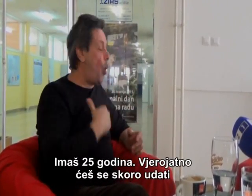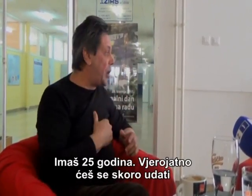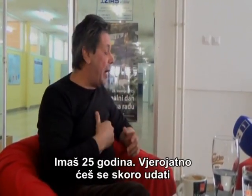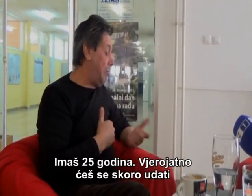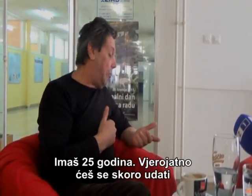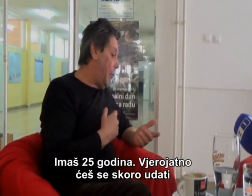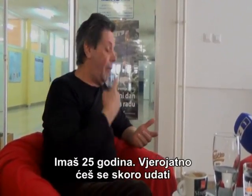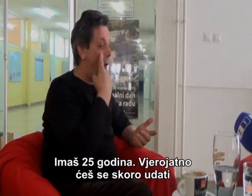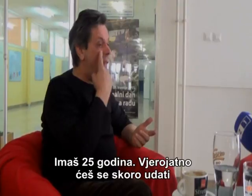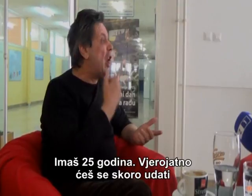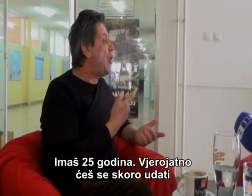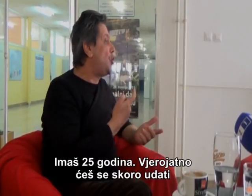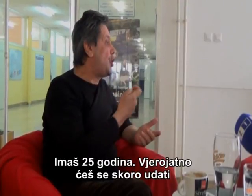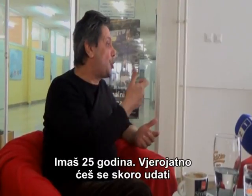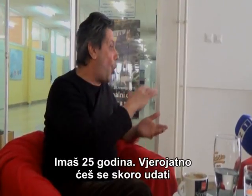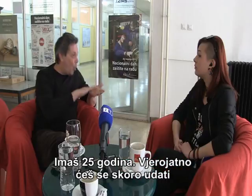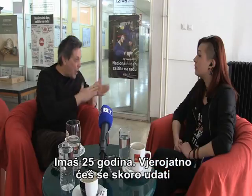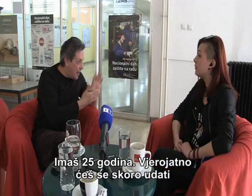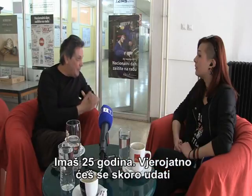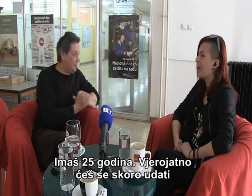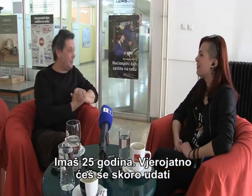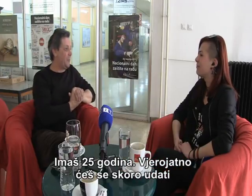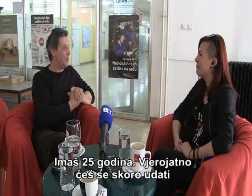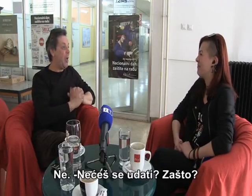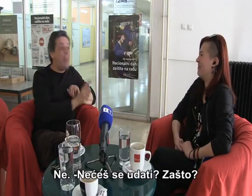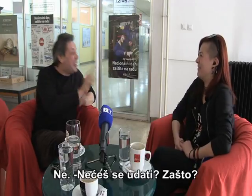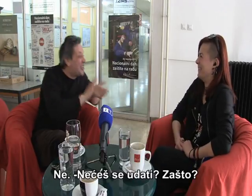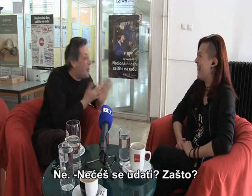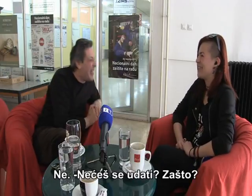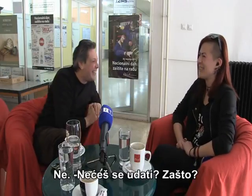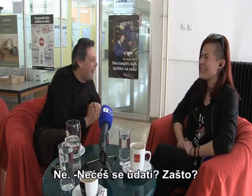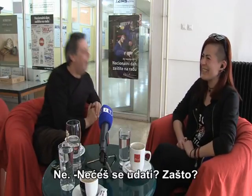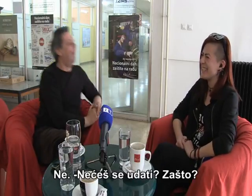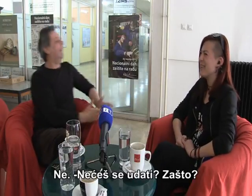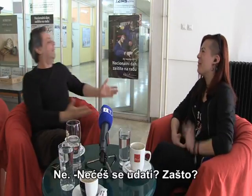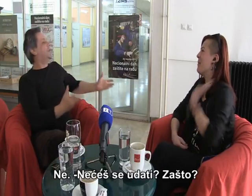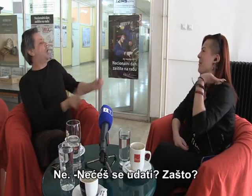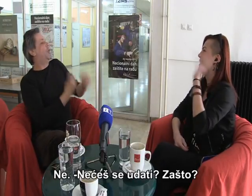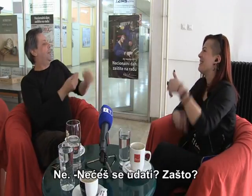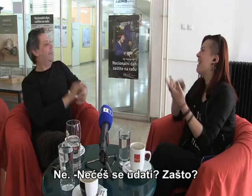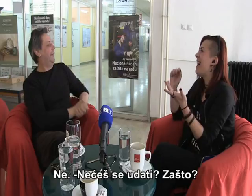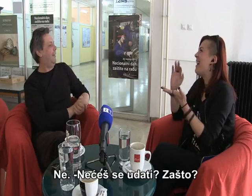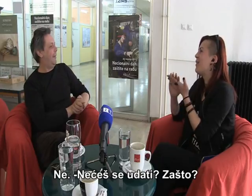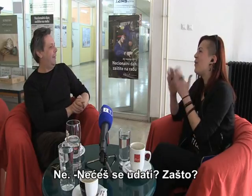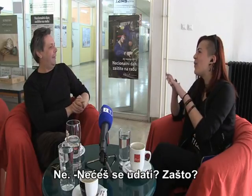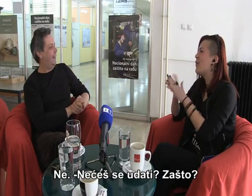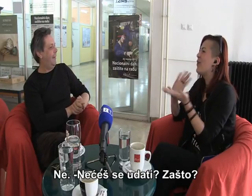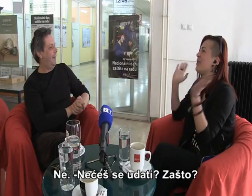godina, vjerojatno ćeš se skoro udati. Ne. Nećeš se udati. Zašto? Da, ovo,